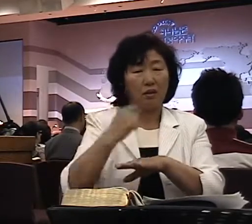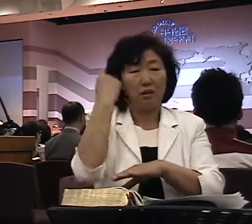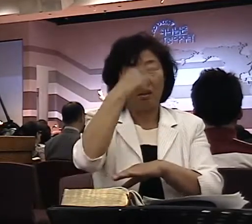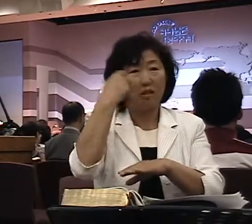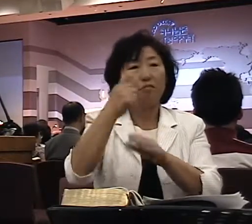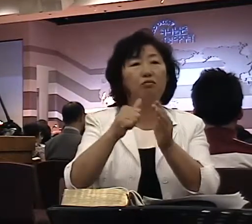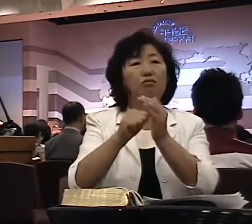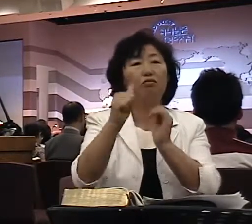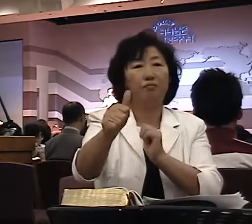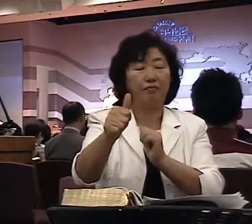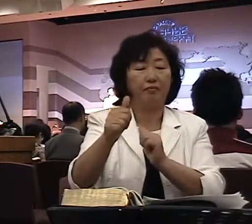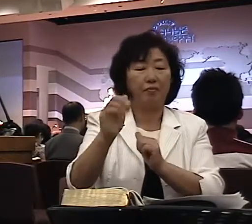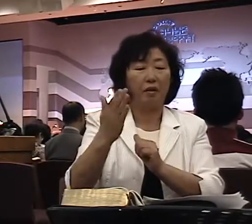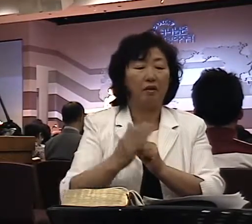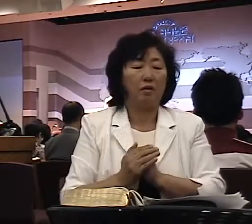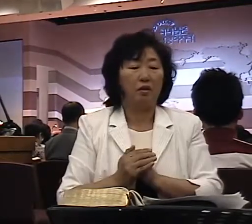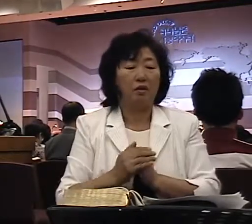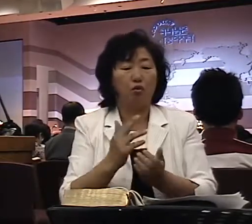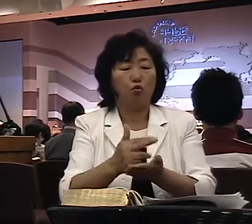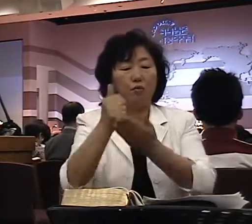오늘 주님의 교회를 이제 보고 싶습니다.